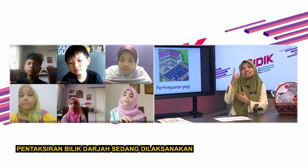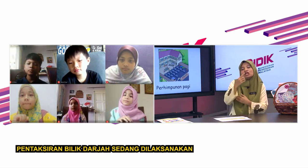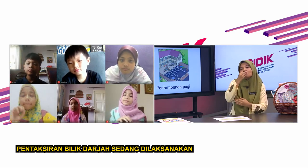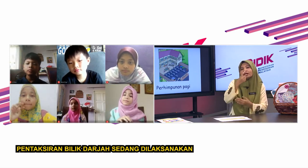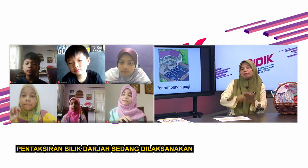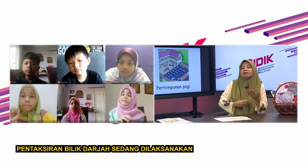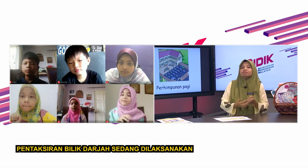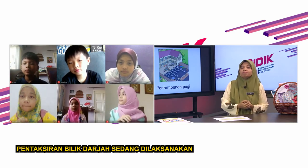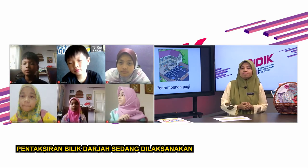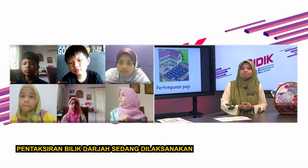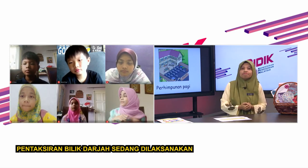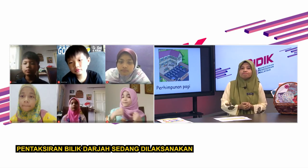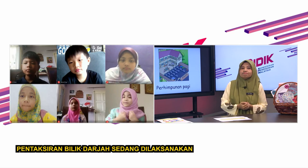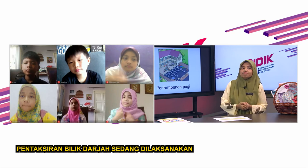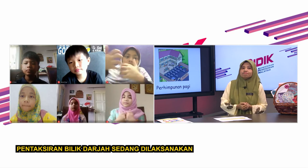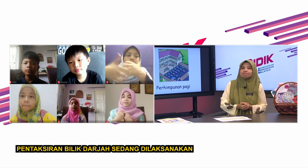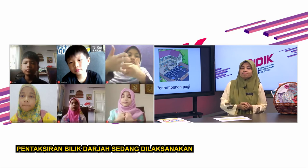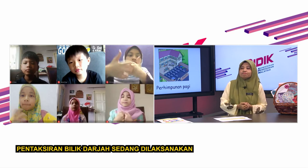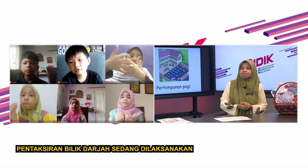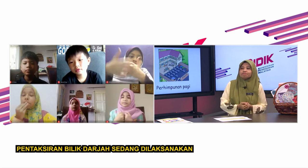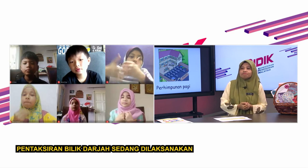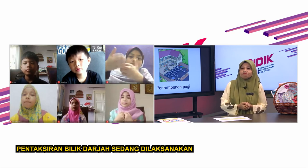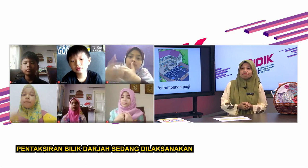Pagi-pagi selalu makan apa?